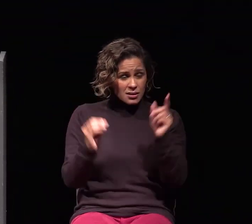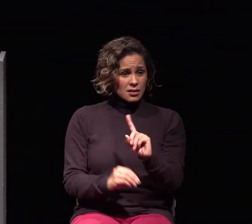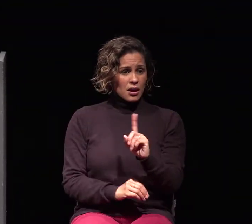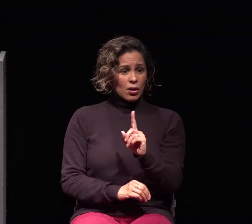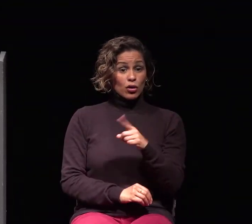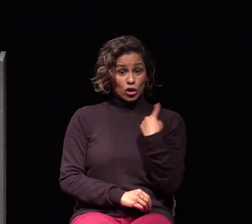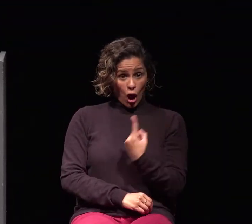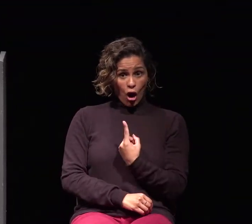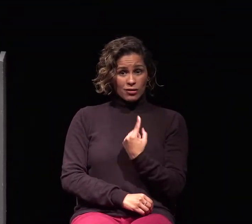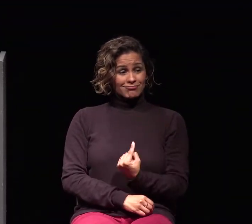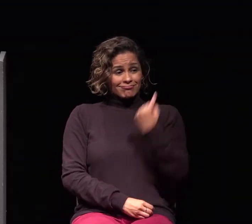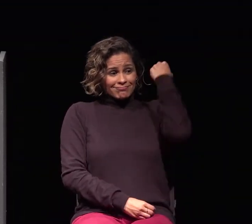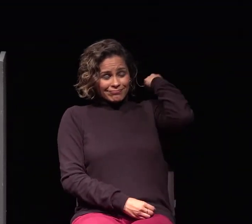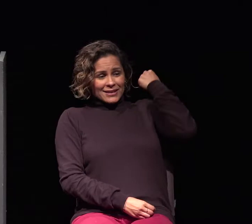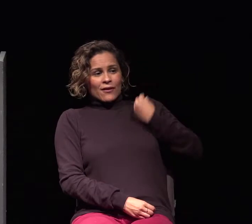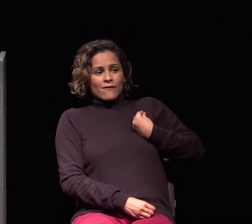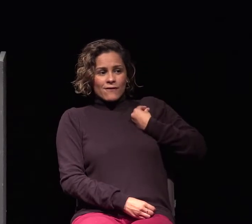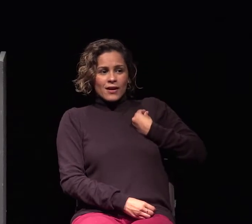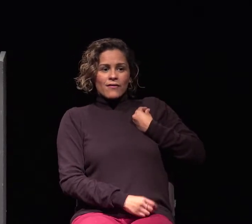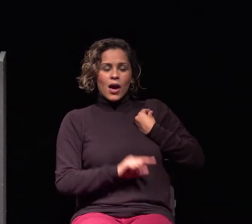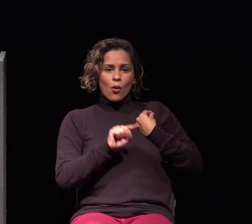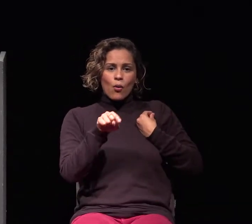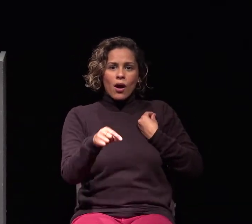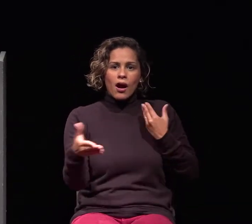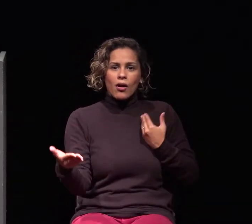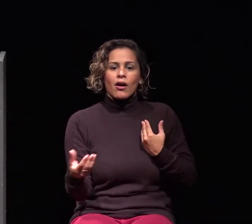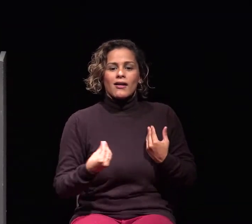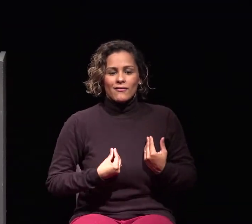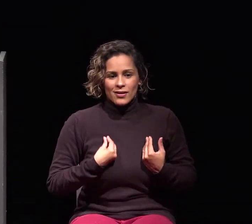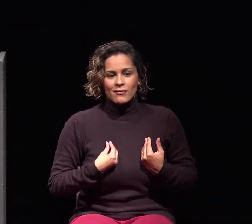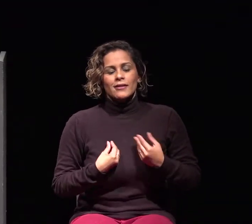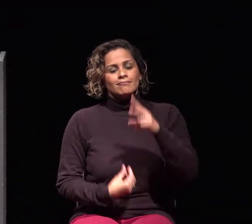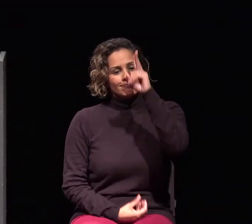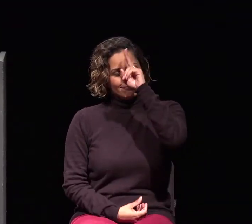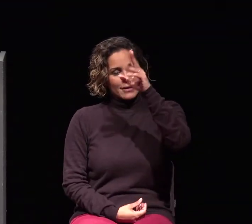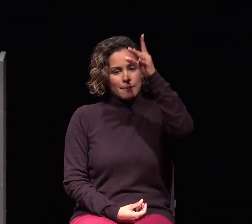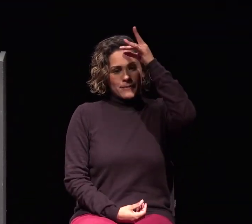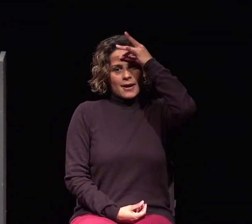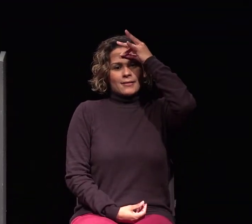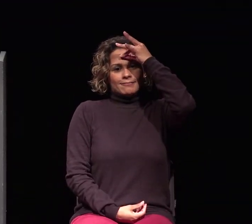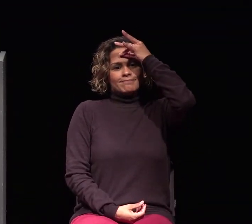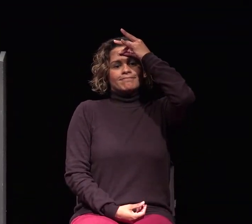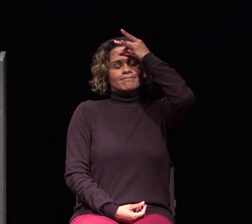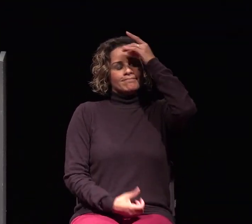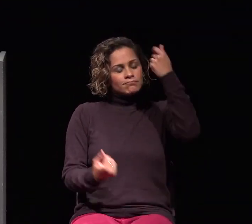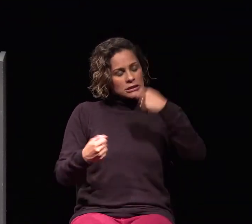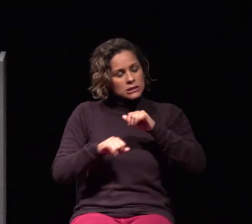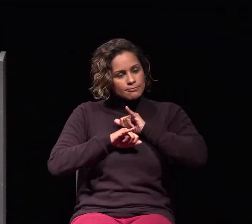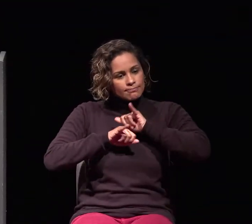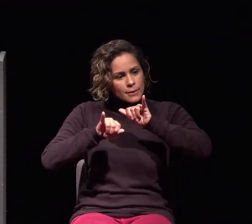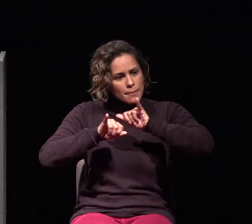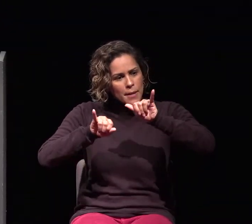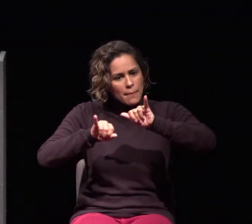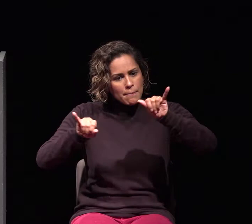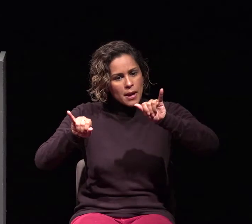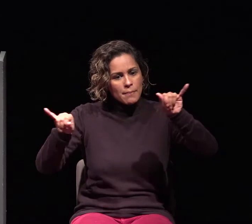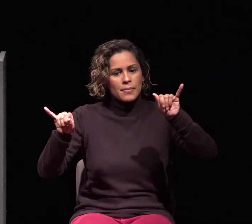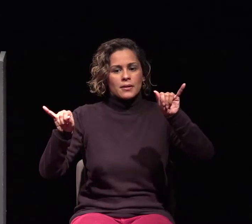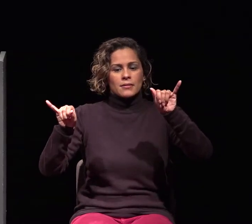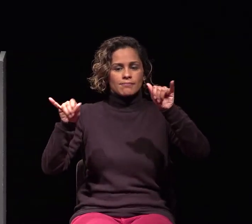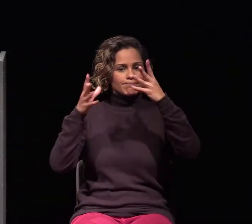ou nós que estamos vivendo isso, é que vamos lembrar dessa história. E ela não pode ser esquecida. Então,